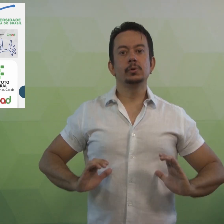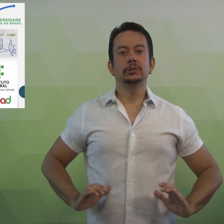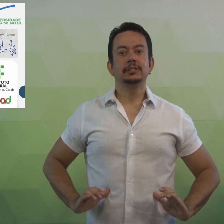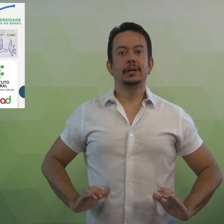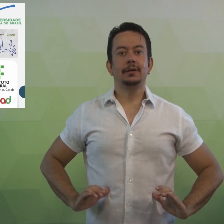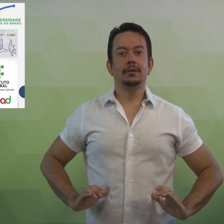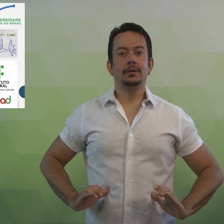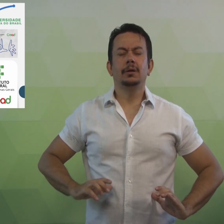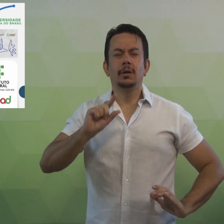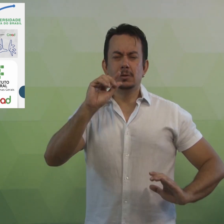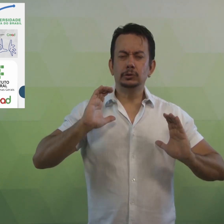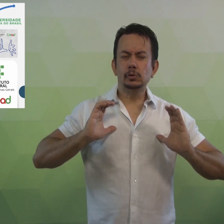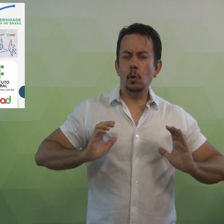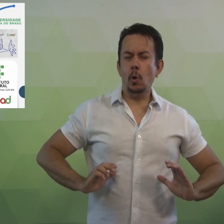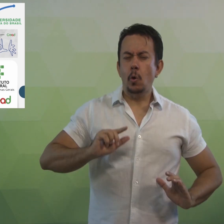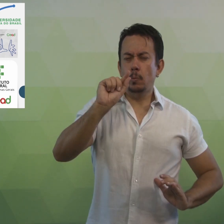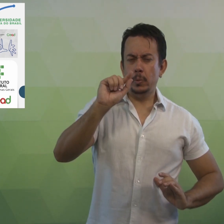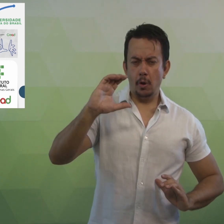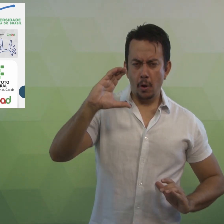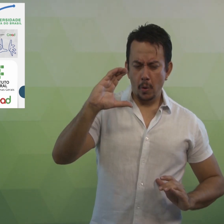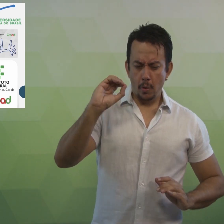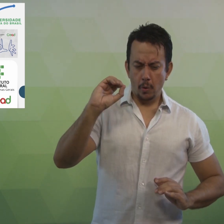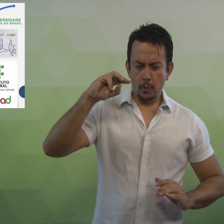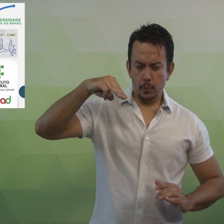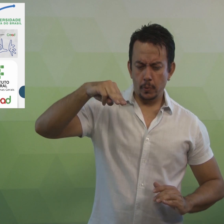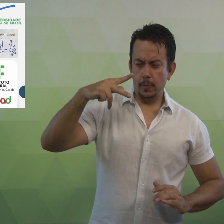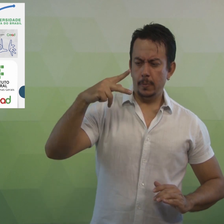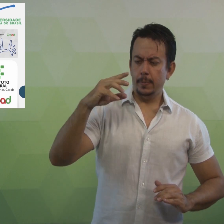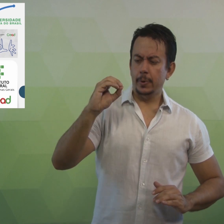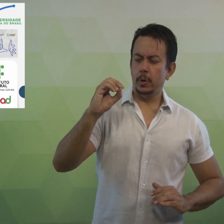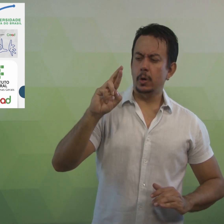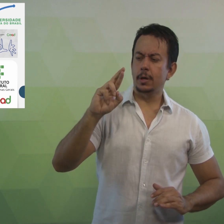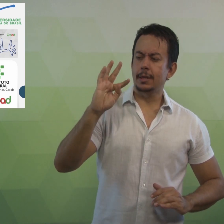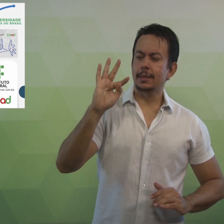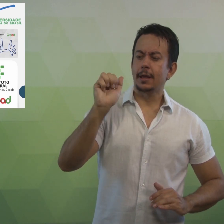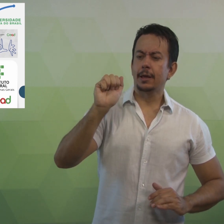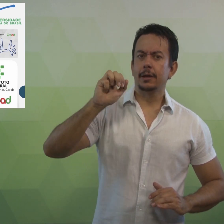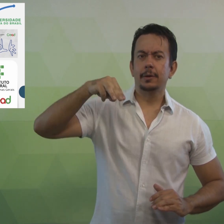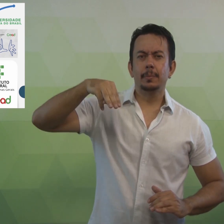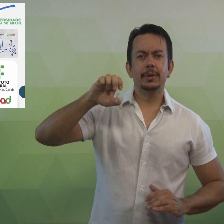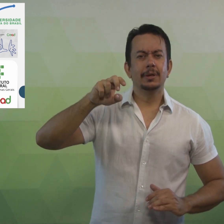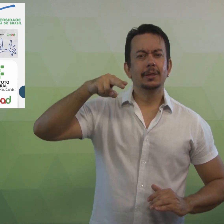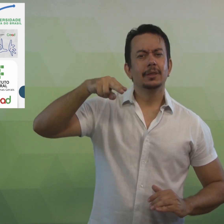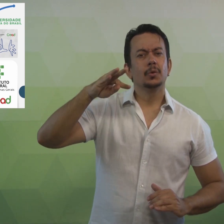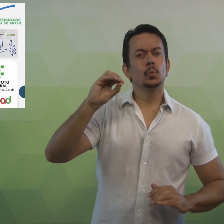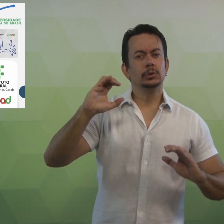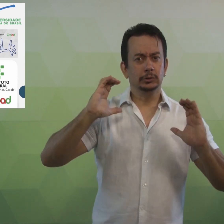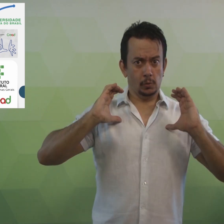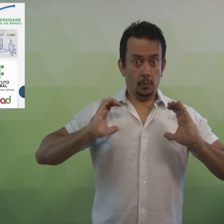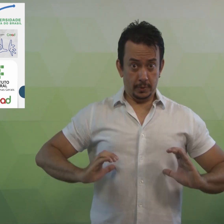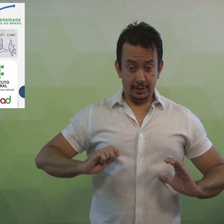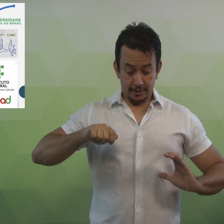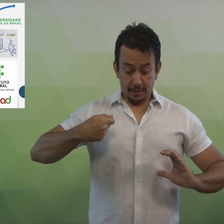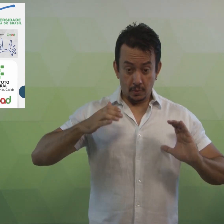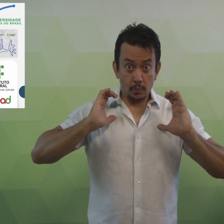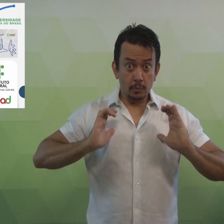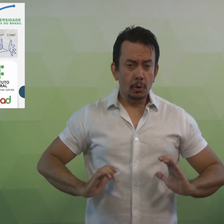da expressão e do comportamento também, em geral, do nosso corpo. Que esse